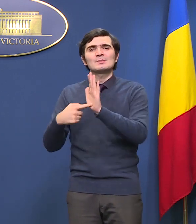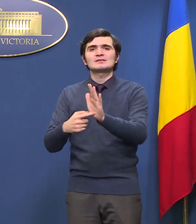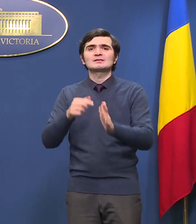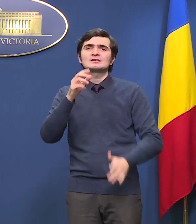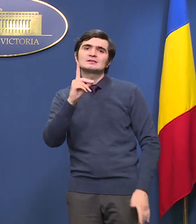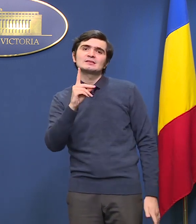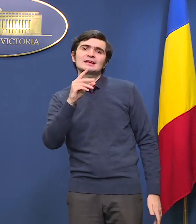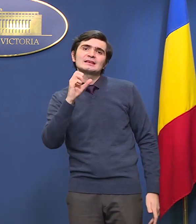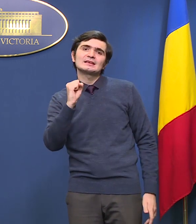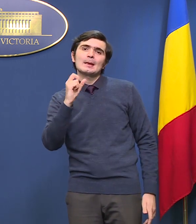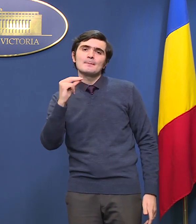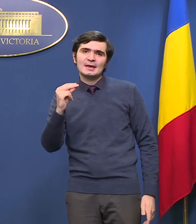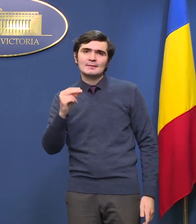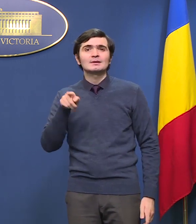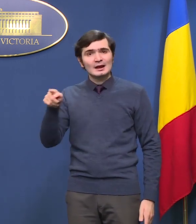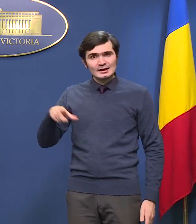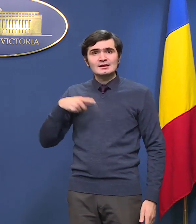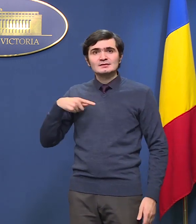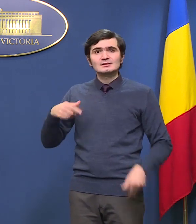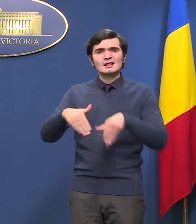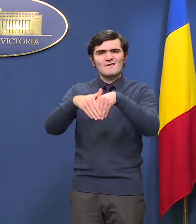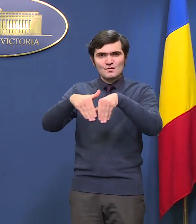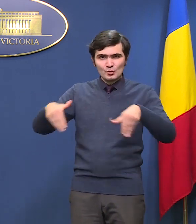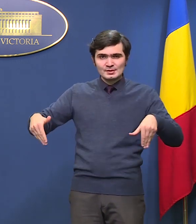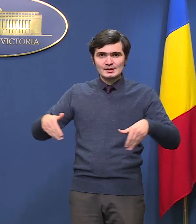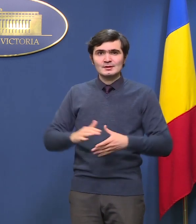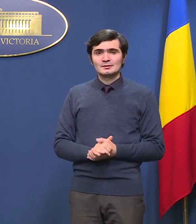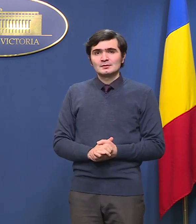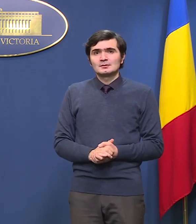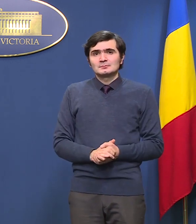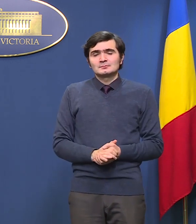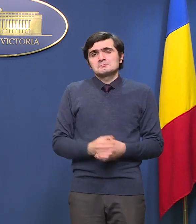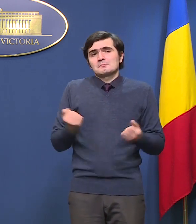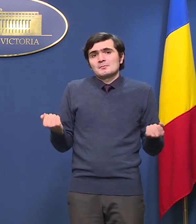publică care sunt la frontieră și care practic